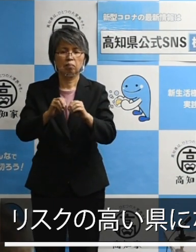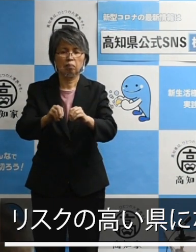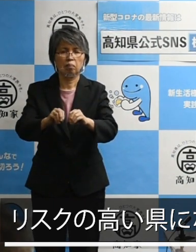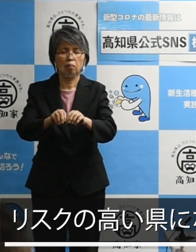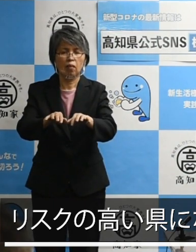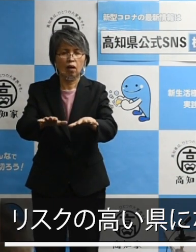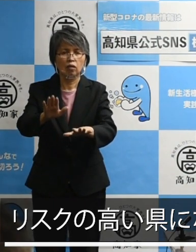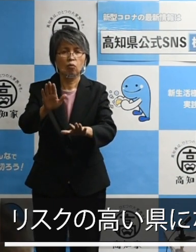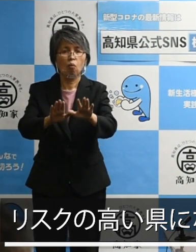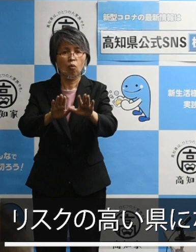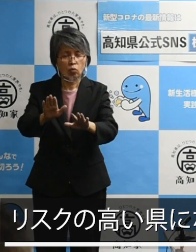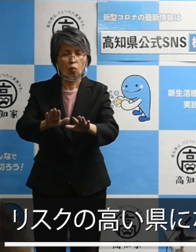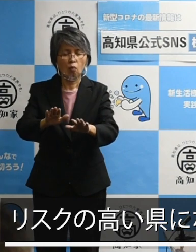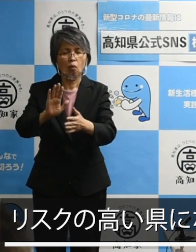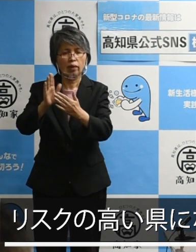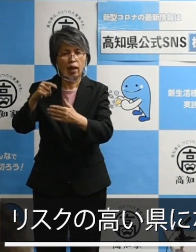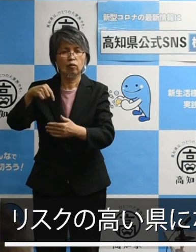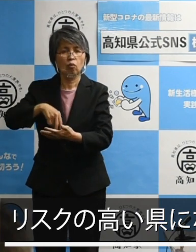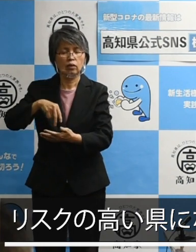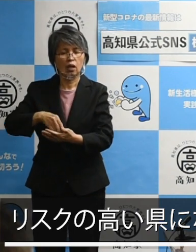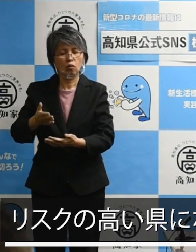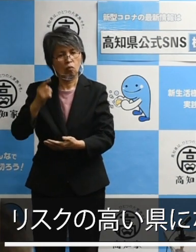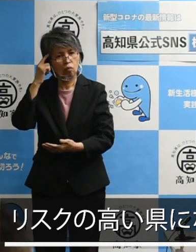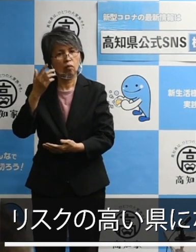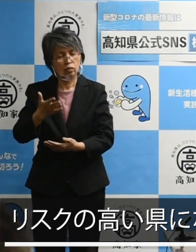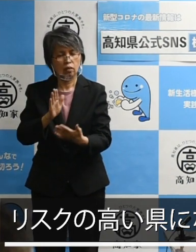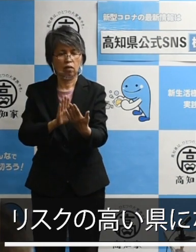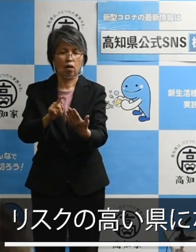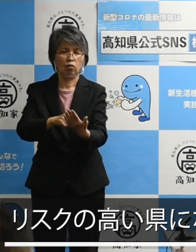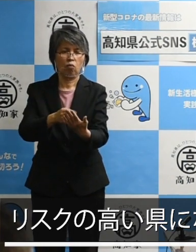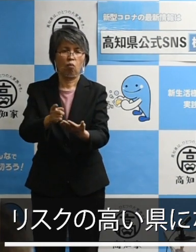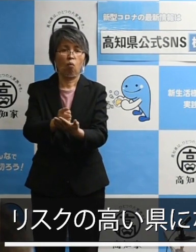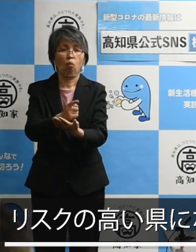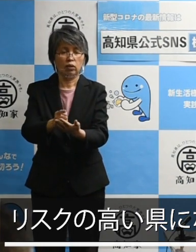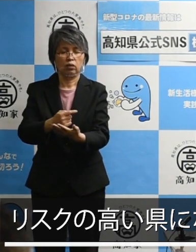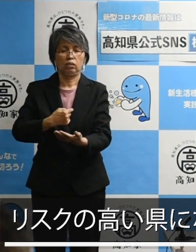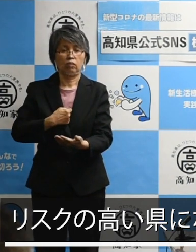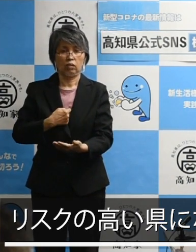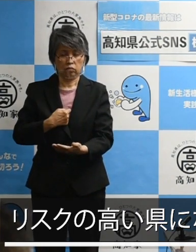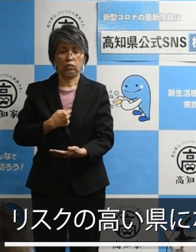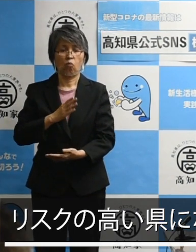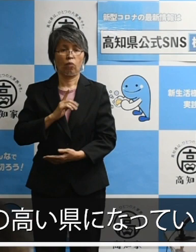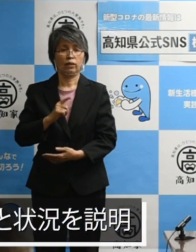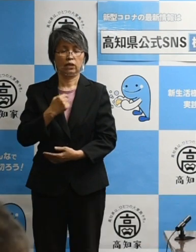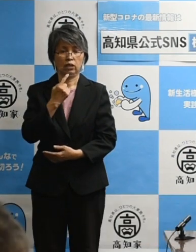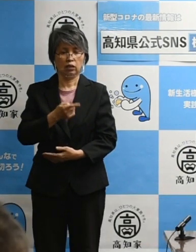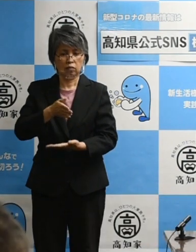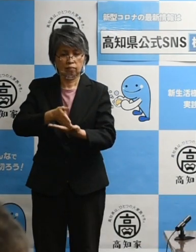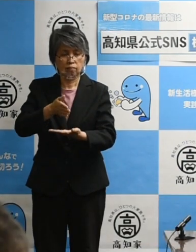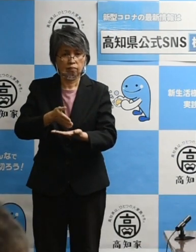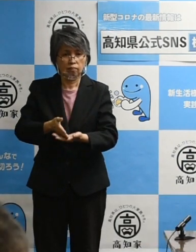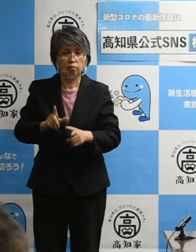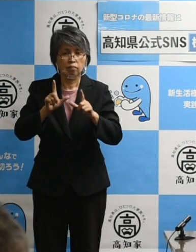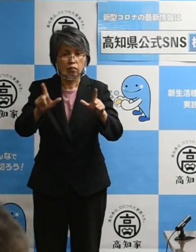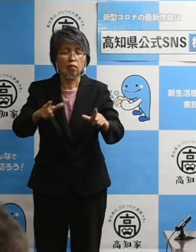要ないし県としての受け止め、今後の対応方針について私自身の口から県民の皆さんにしっかりご説明をさせていただ